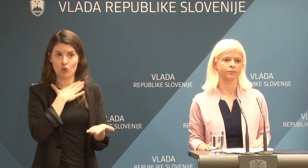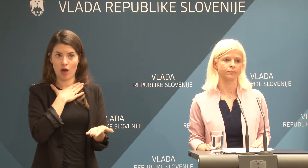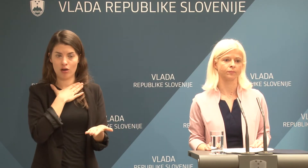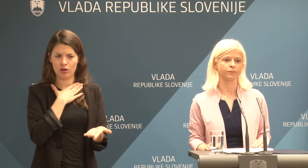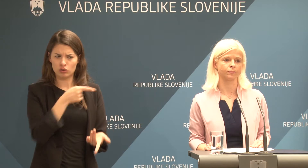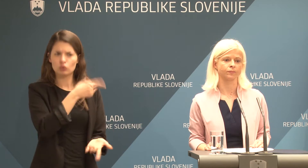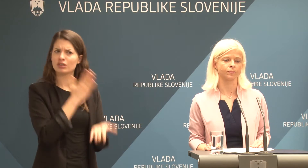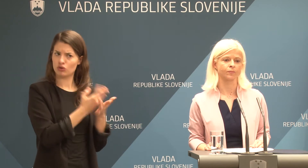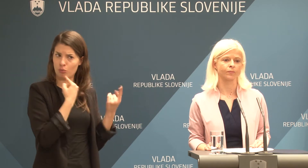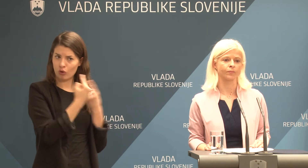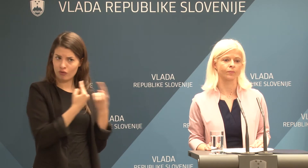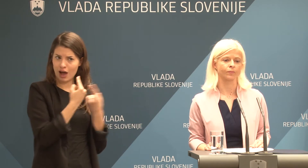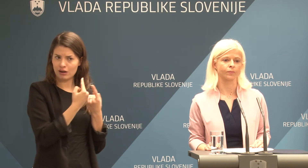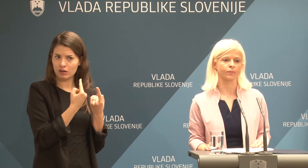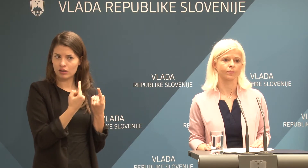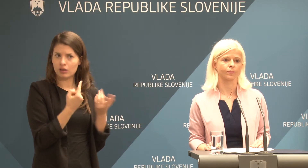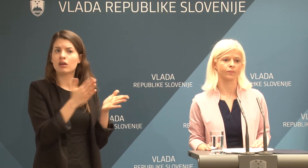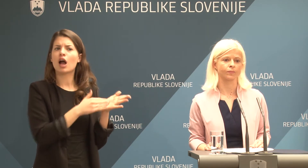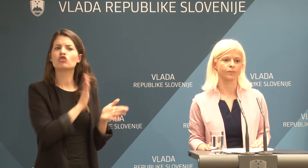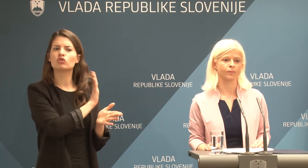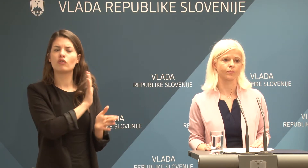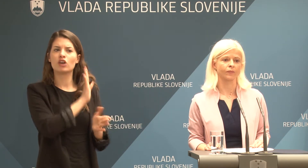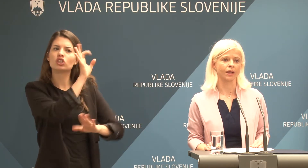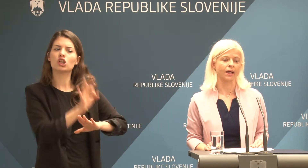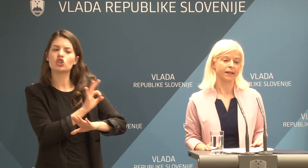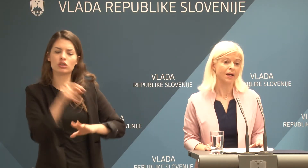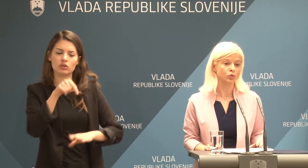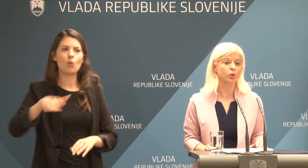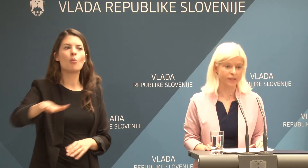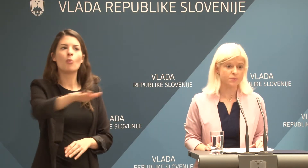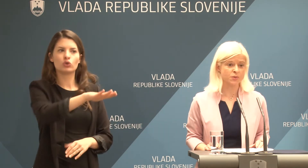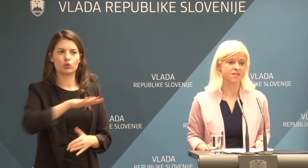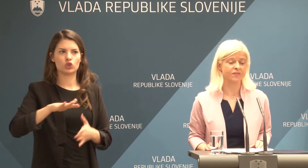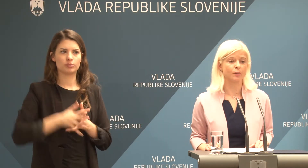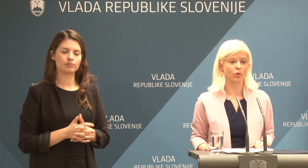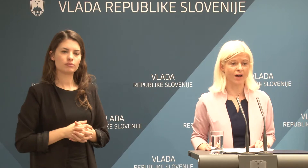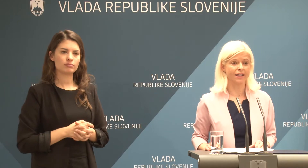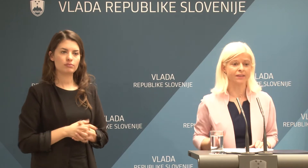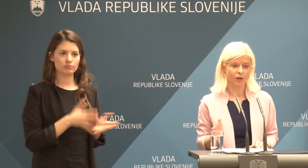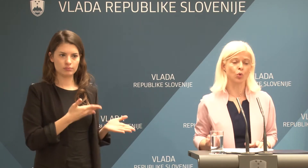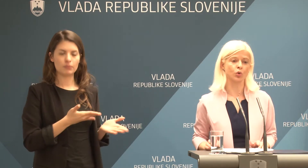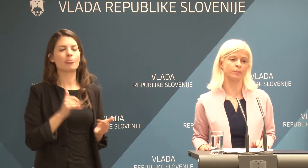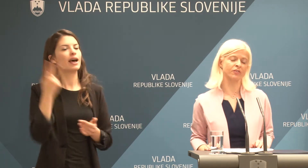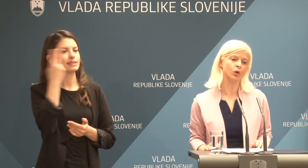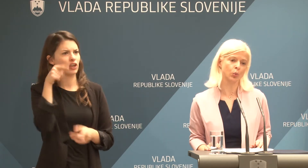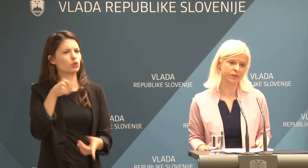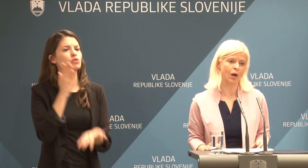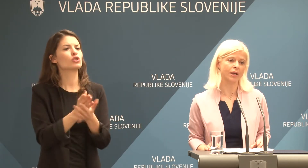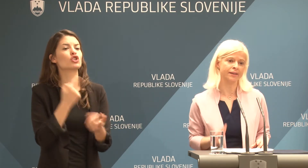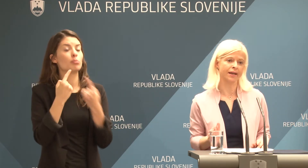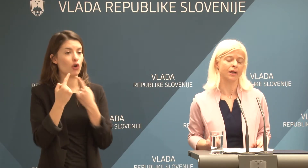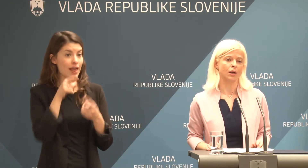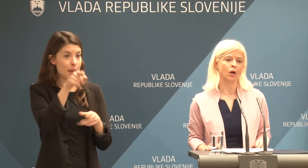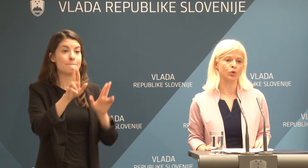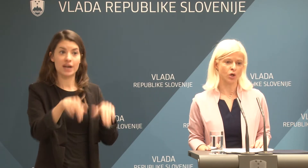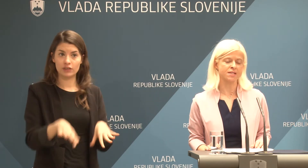že tudi o tem kaj pogovarjali, kakšni so načrti na tem področju? Ja, tudi o tem smo se seveda pogovarjali, tako kot pravilno